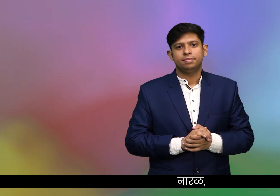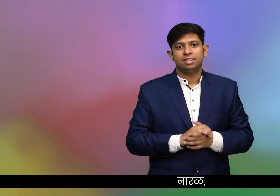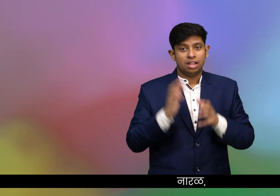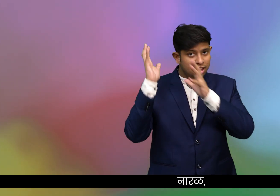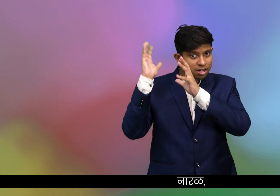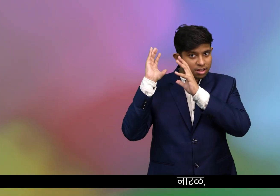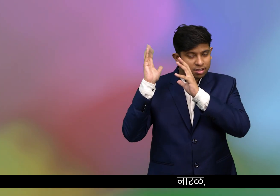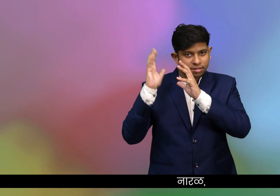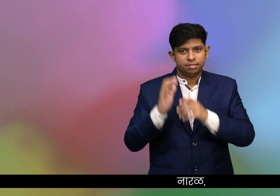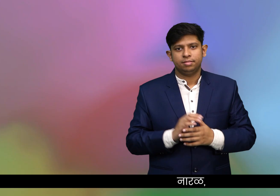नारळ,